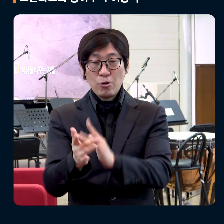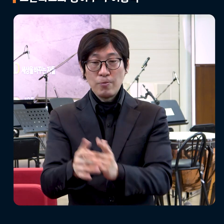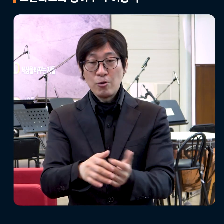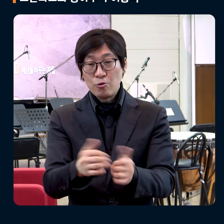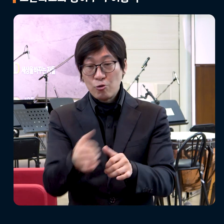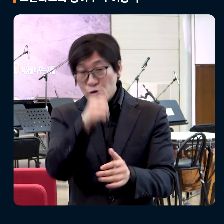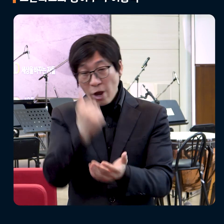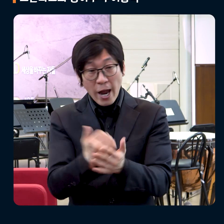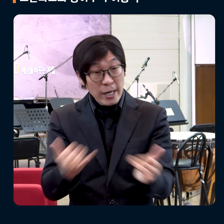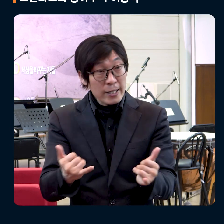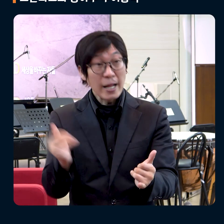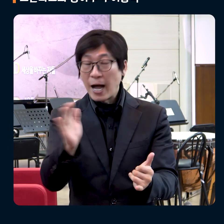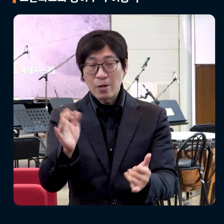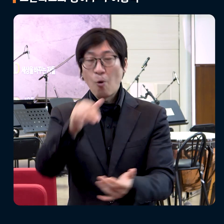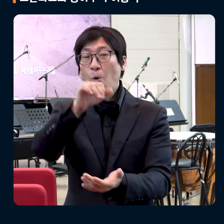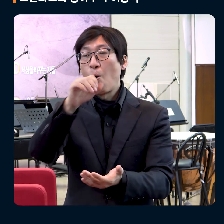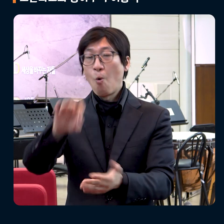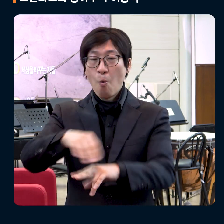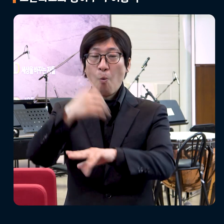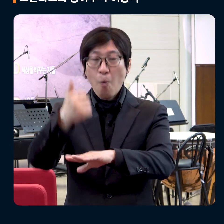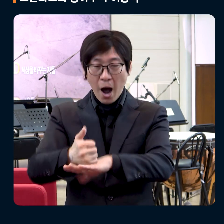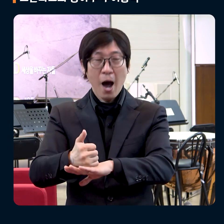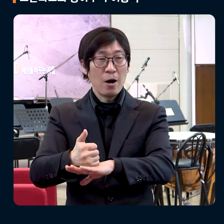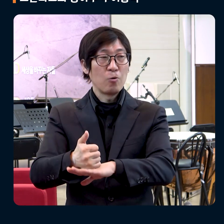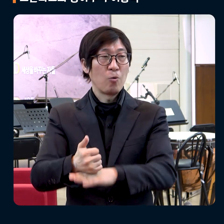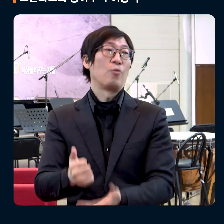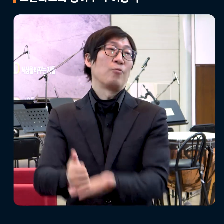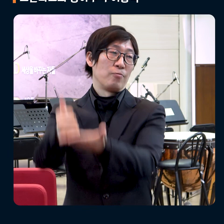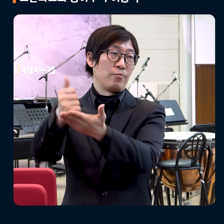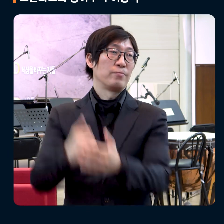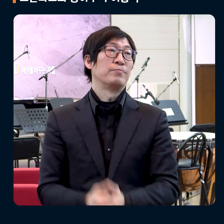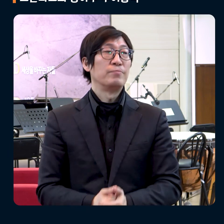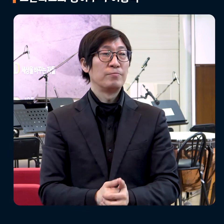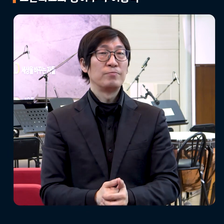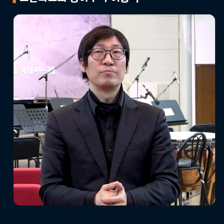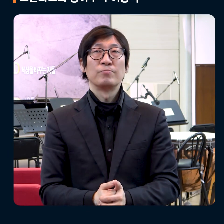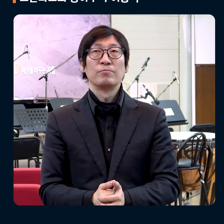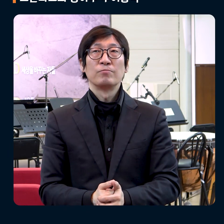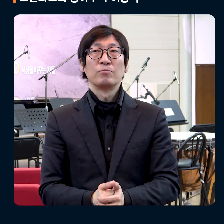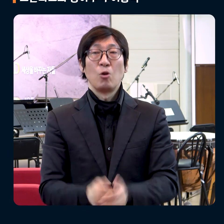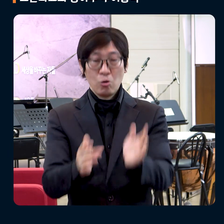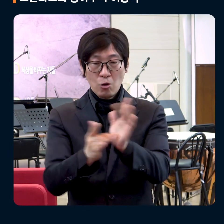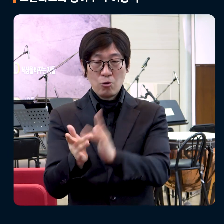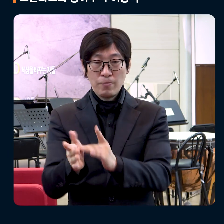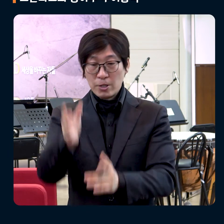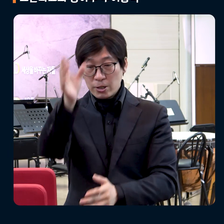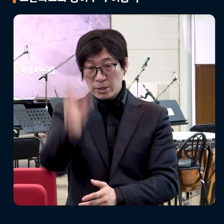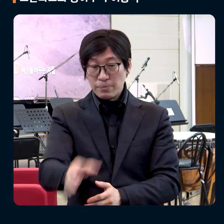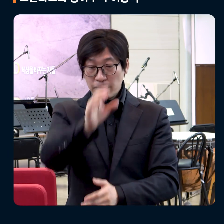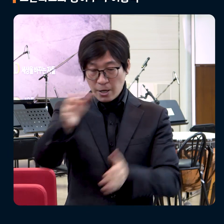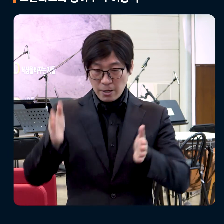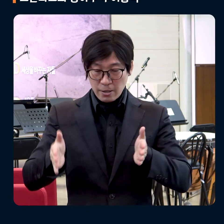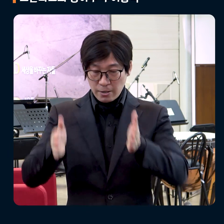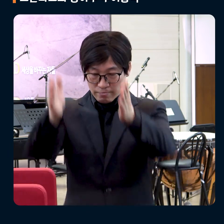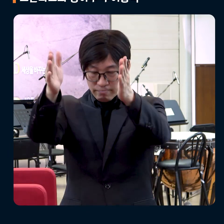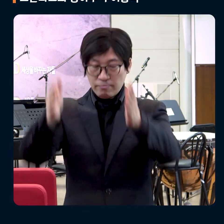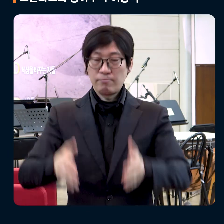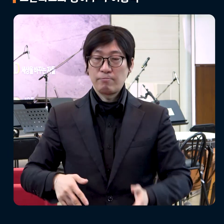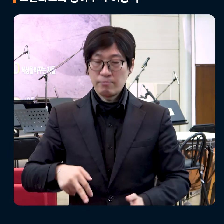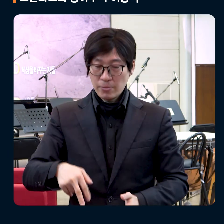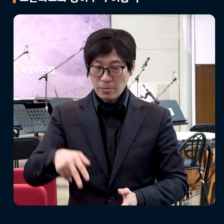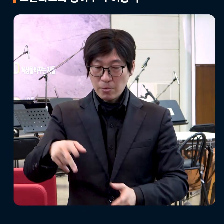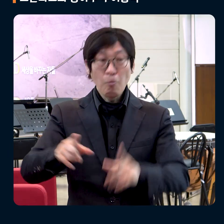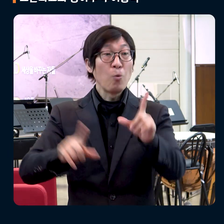아니고 왕으로 모셨던 것입니다. 할렐루야. 뭐가 보이십니까 여러분? 우리 예수님이 십자가를